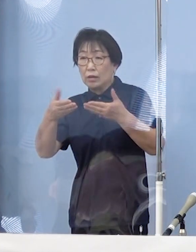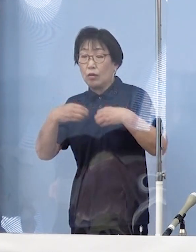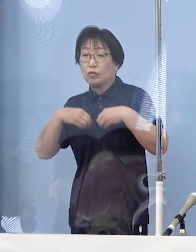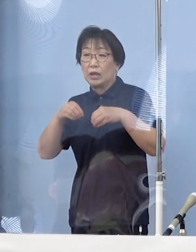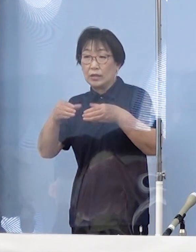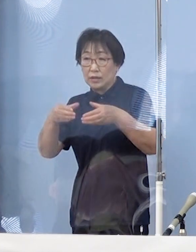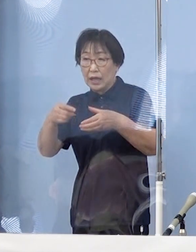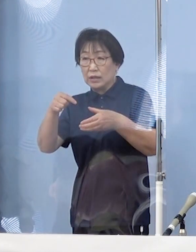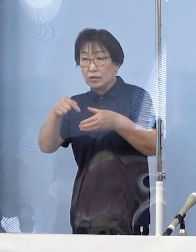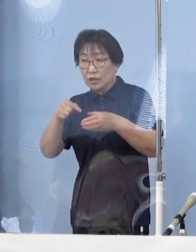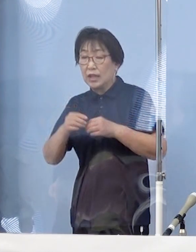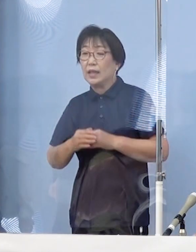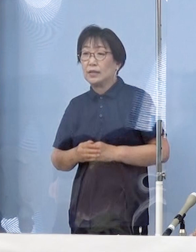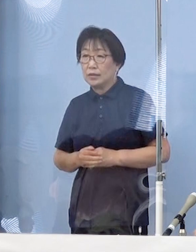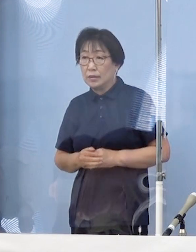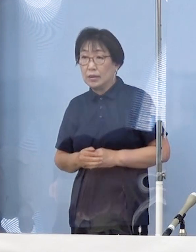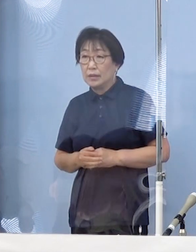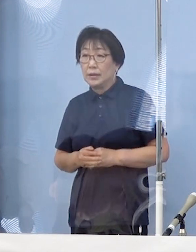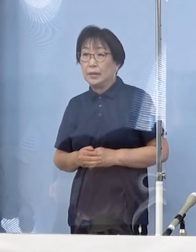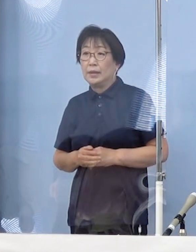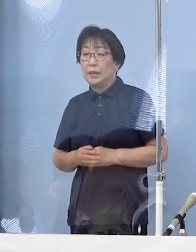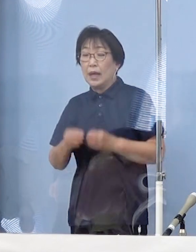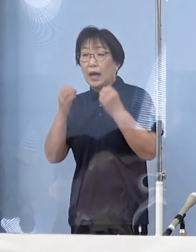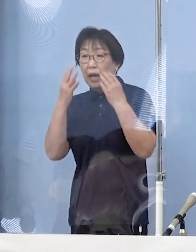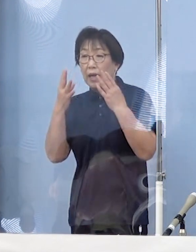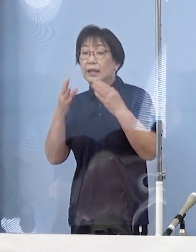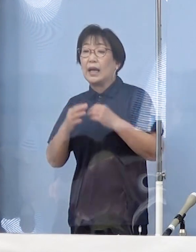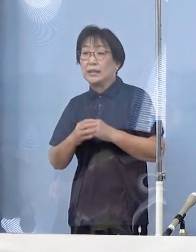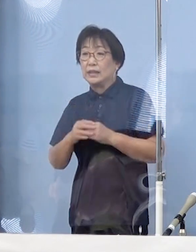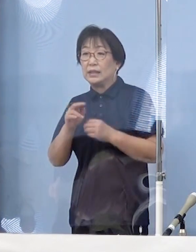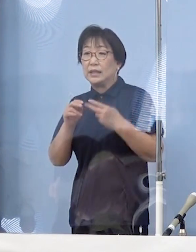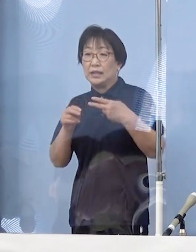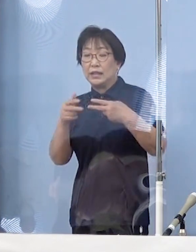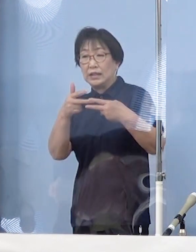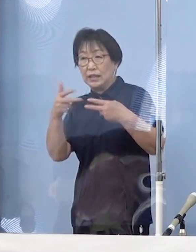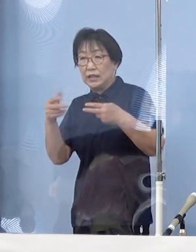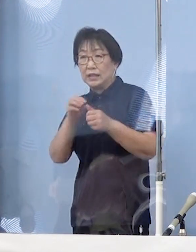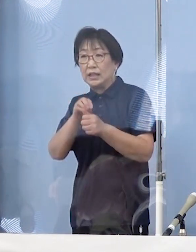ます。新たに